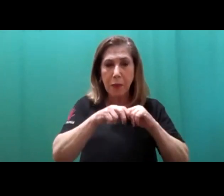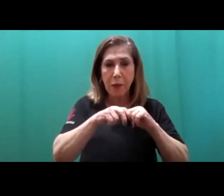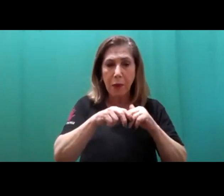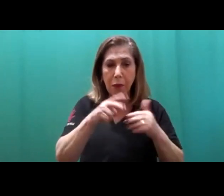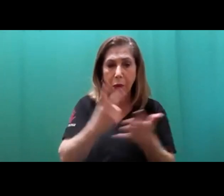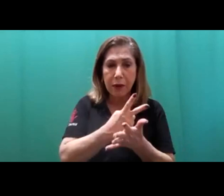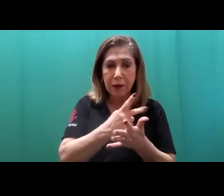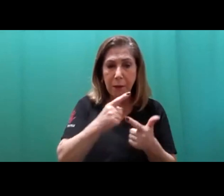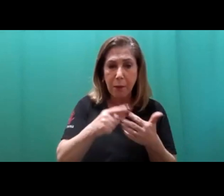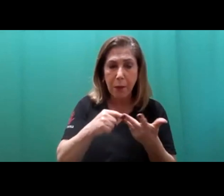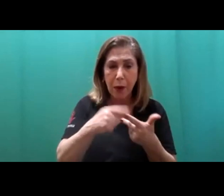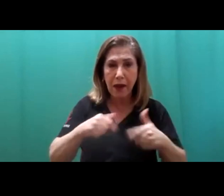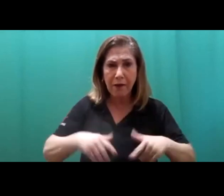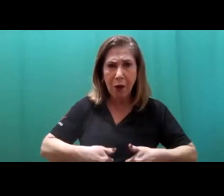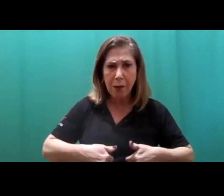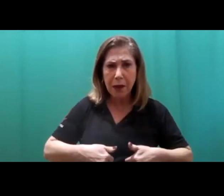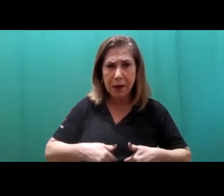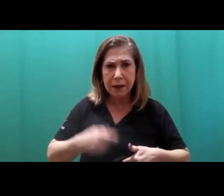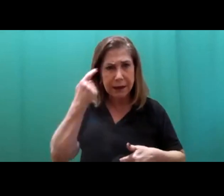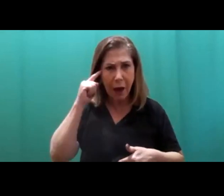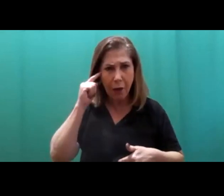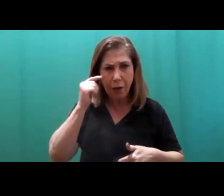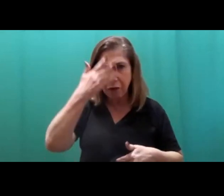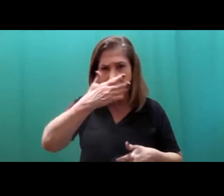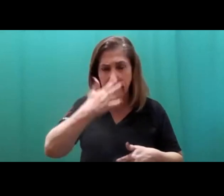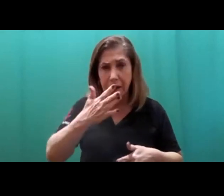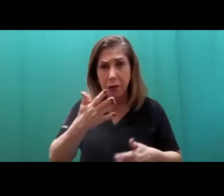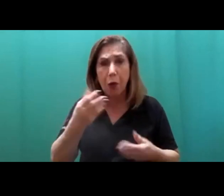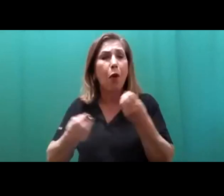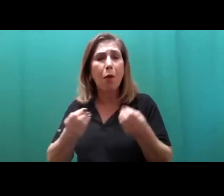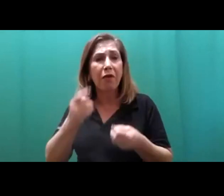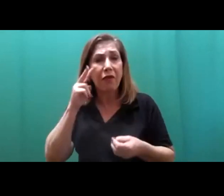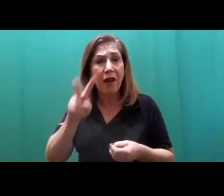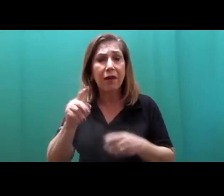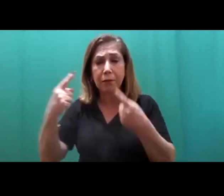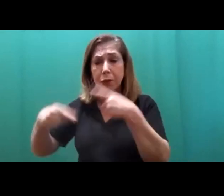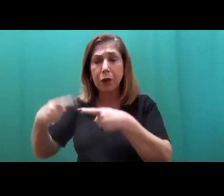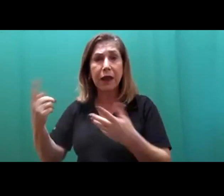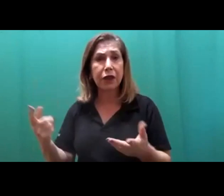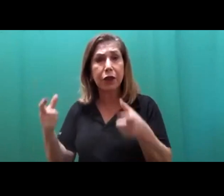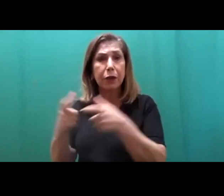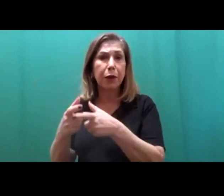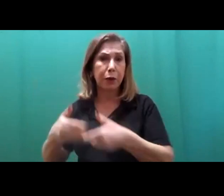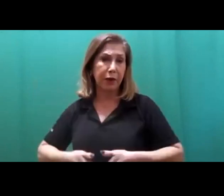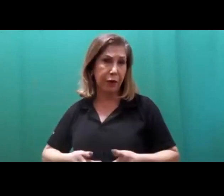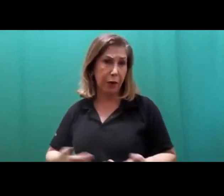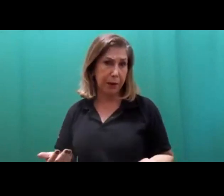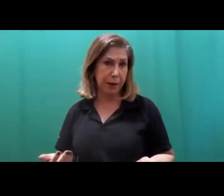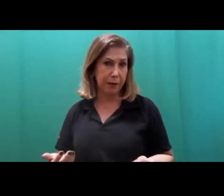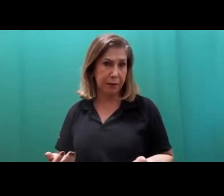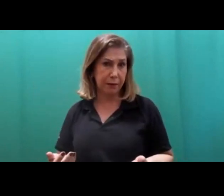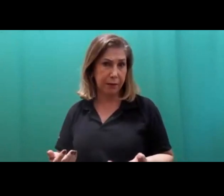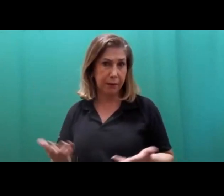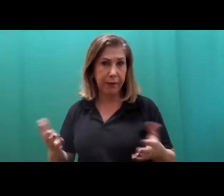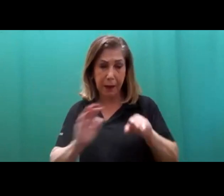pensar políticas que vão acabar com a fome. Essas políticas, elas minimizam a fome, mas elas causam outros ciclos de fome. A pandemia